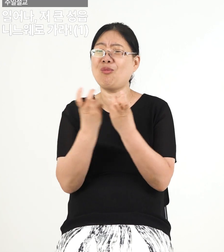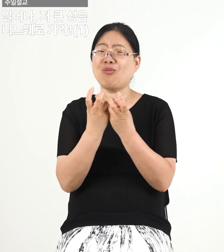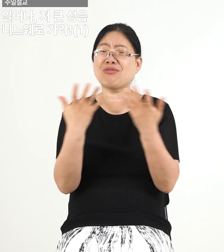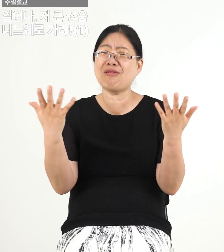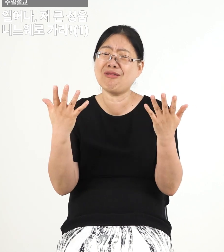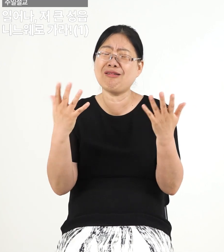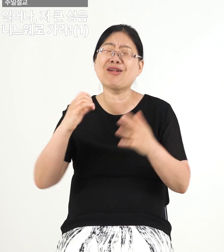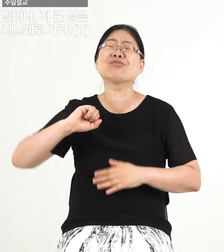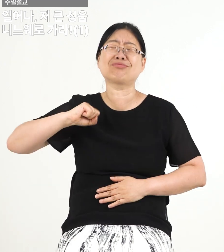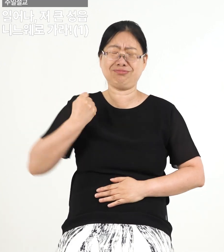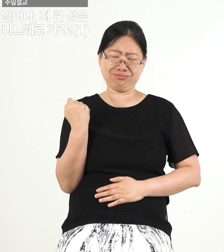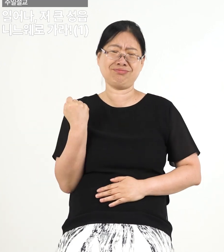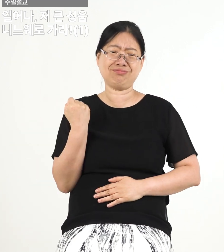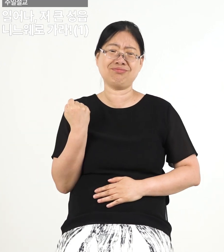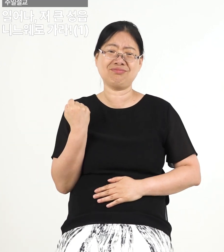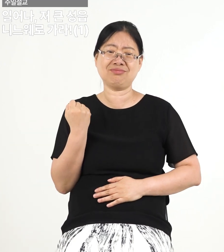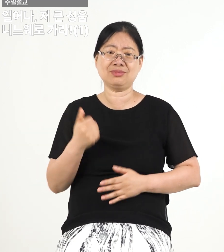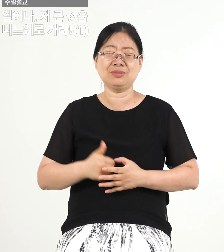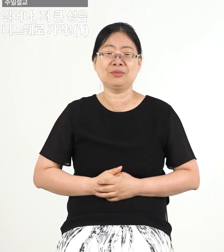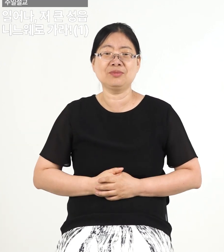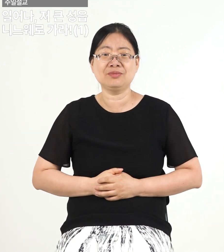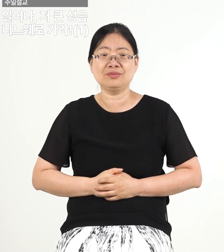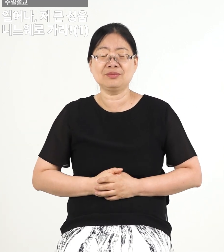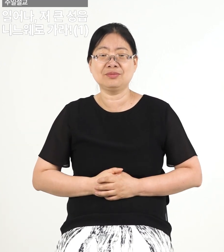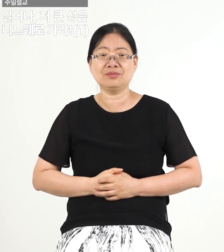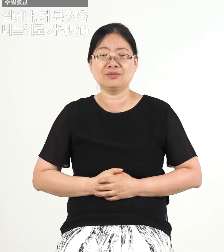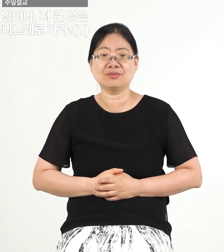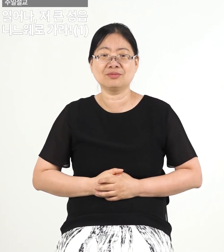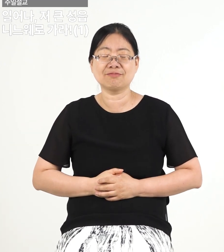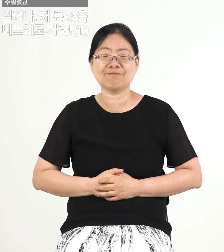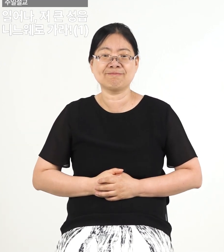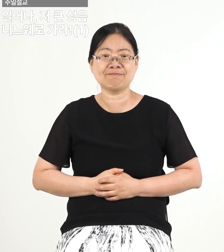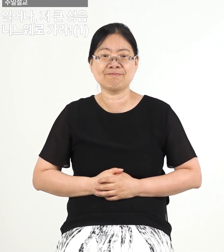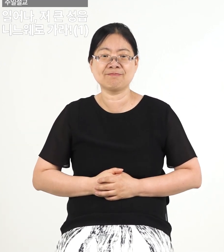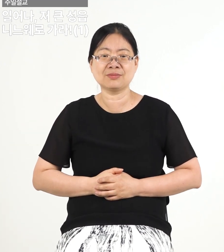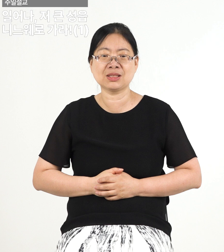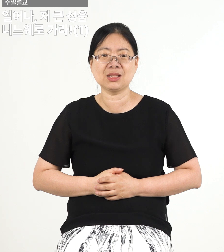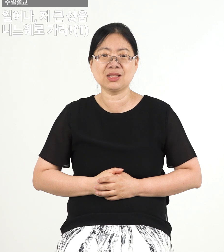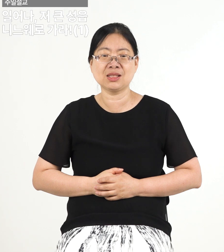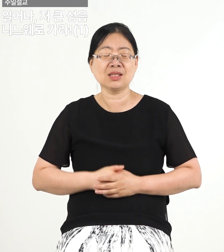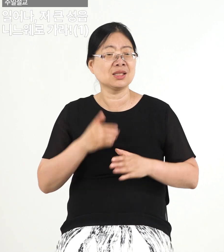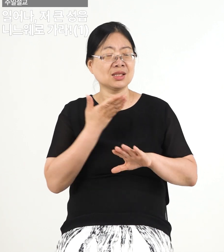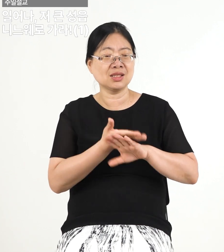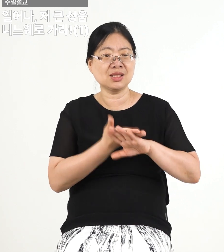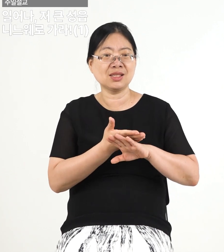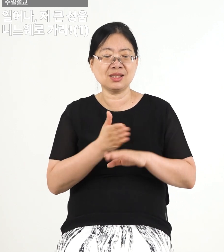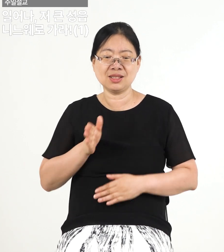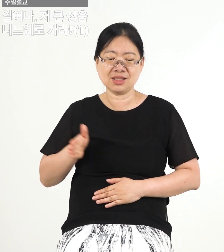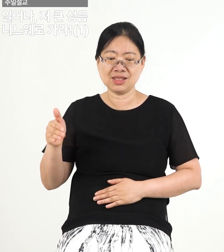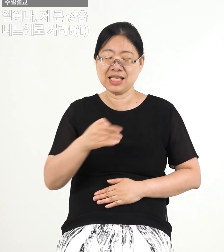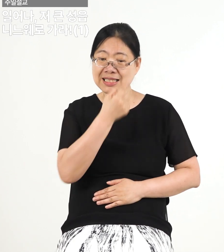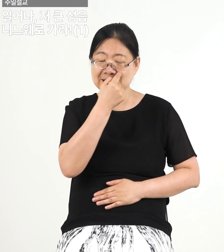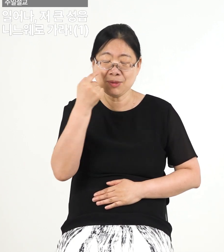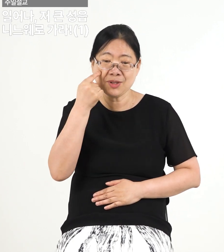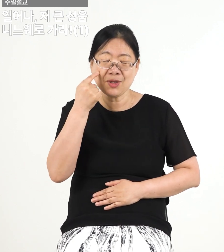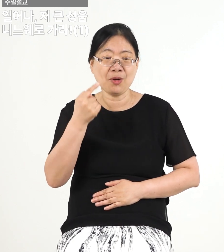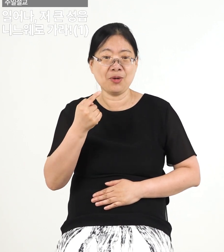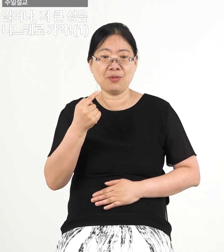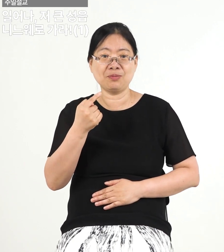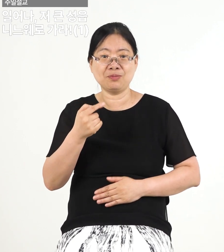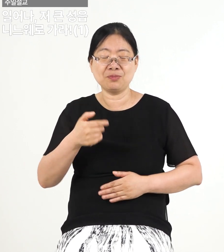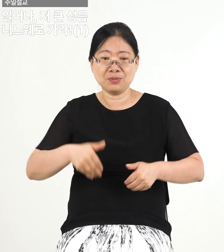수가 없었어요. 이건 뭐 더 이상 다른 객관적인 증명이 필요 없을